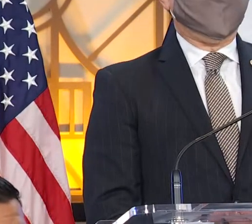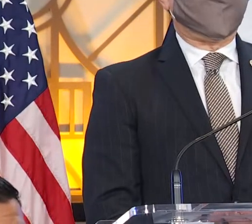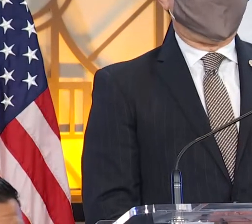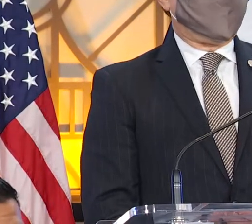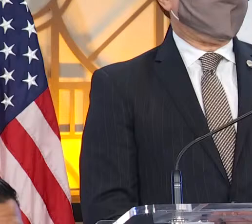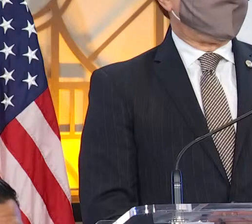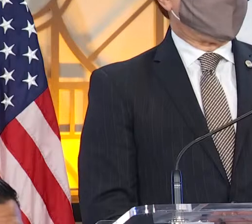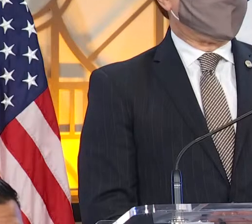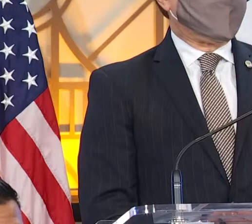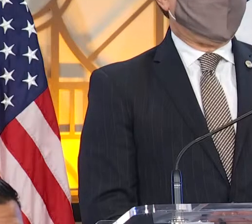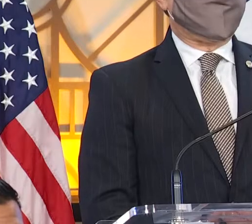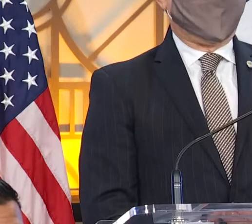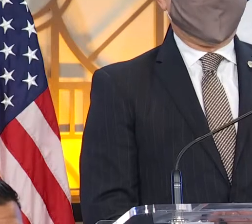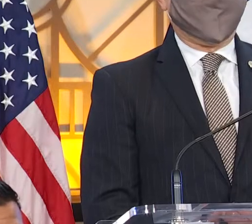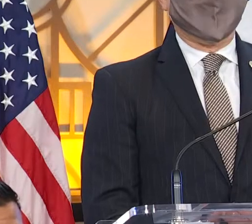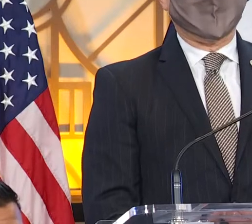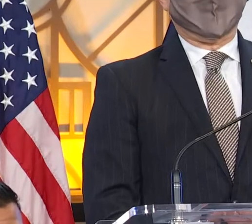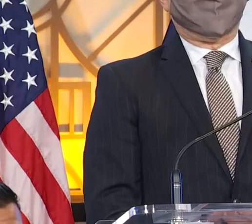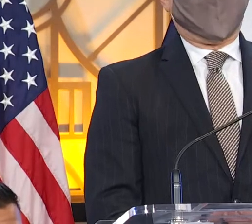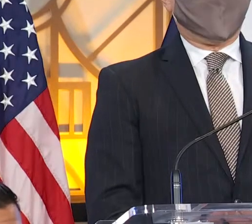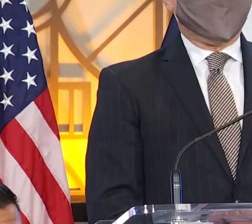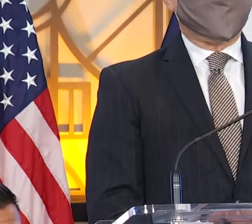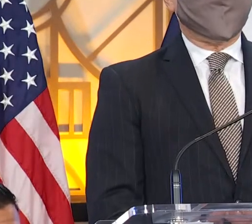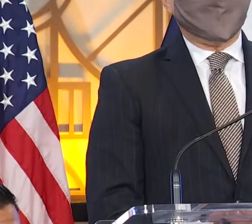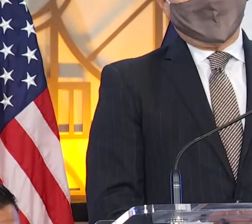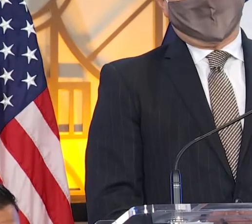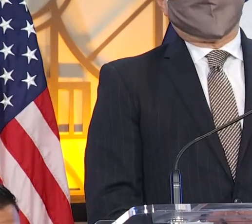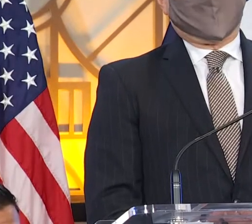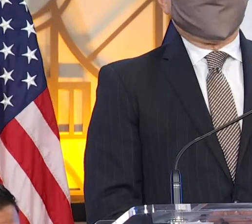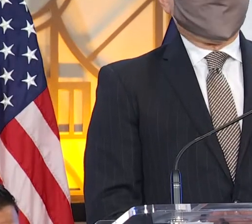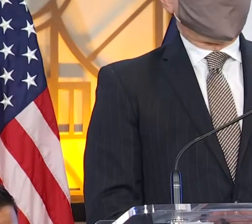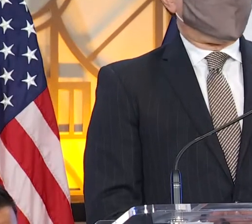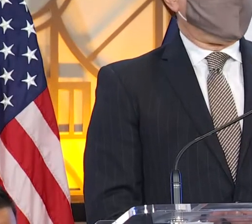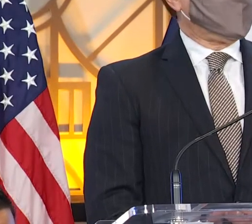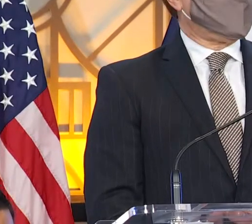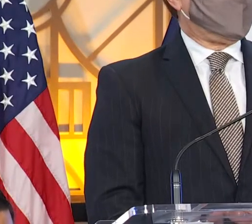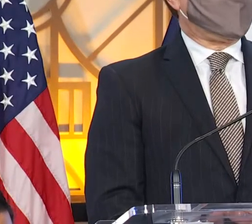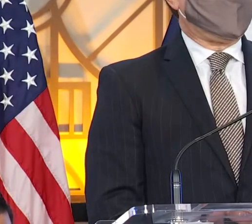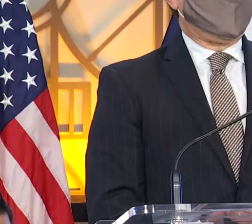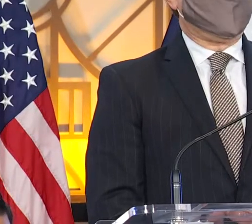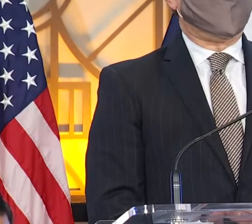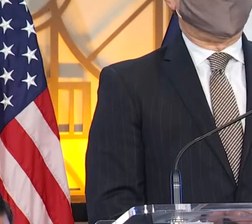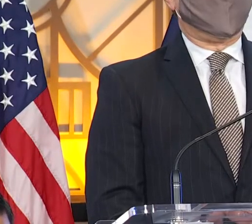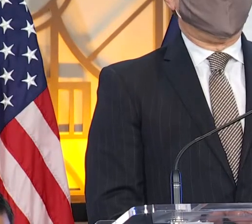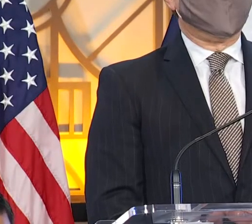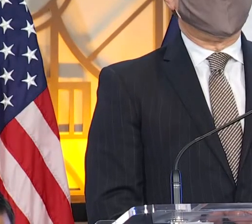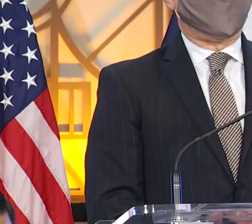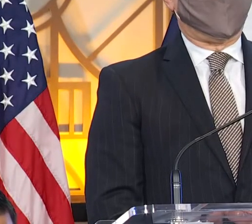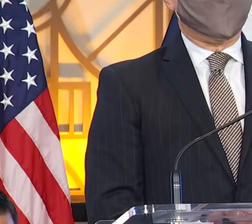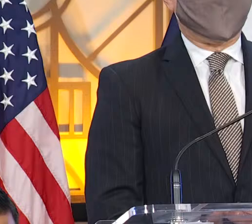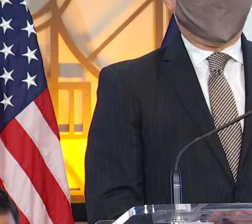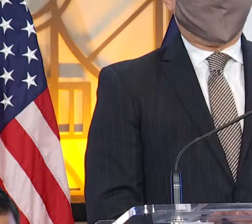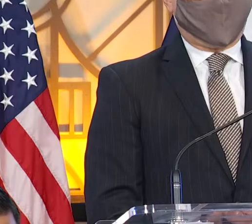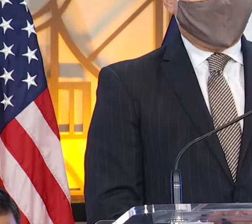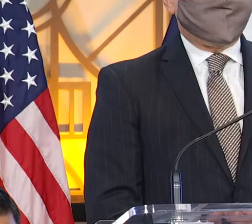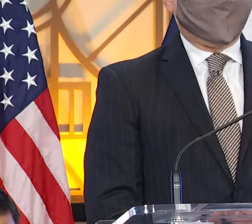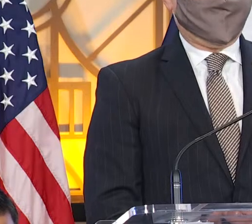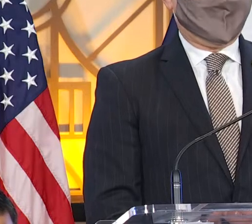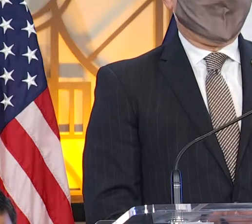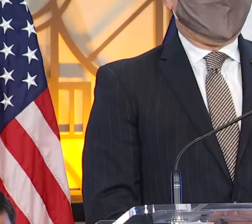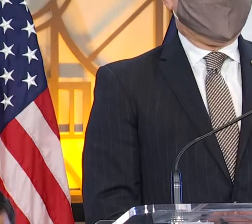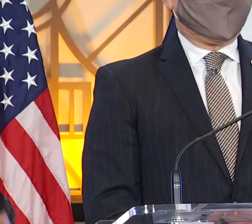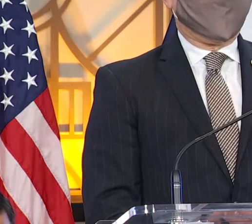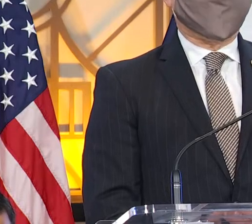empezó esto efectivamente ya hace un año. Por el momento, San Jacinto College ha creado un